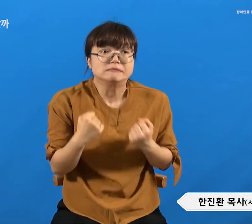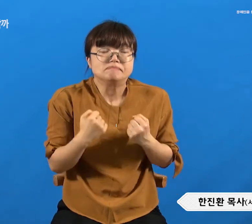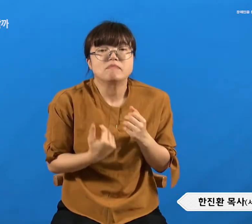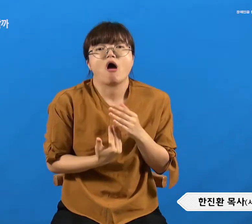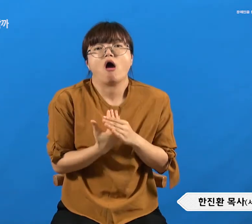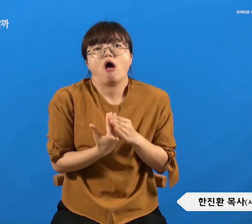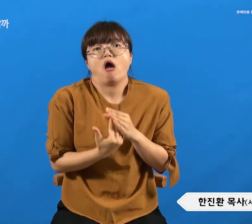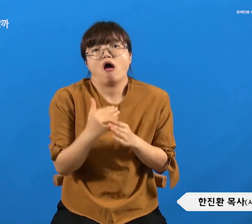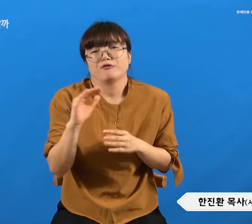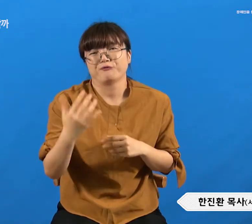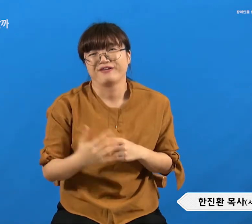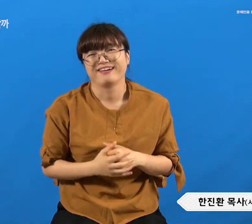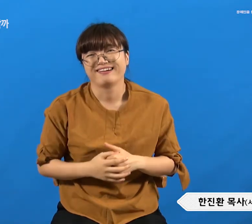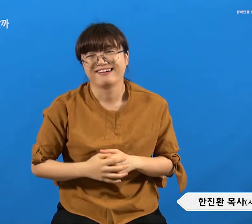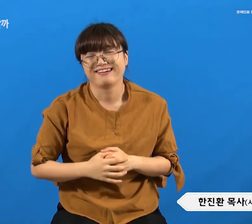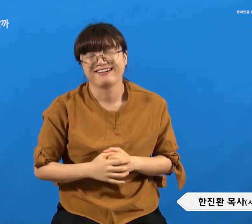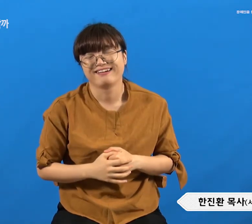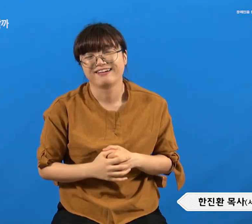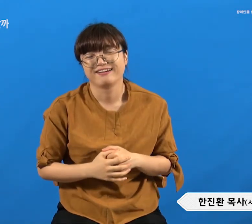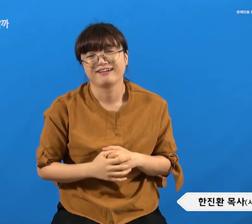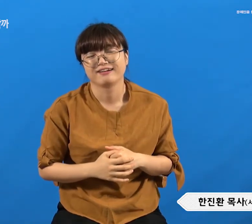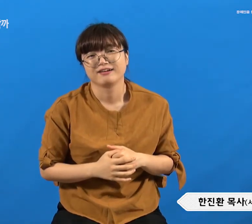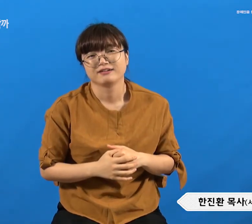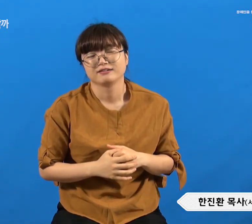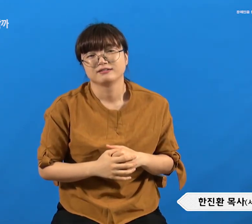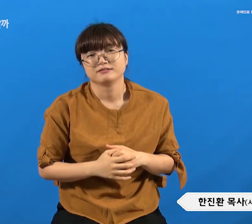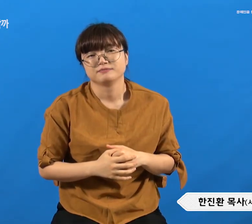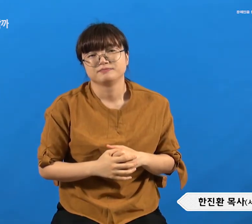그냥 팍팍팍팍 솟아나는 것 같았습니다.